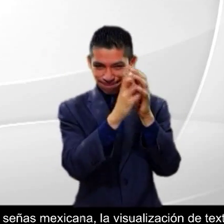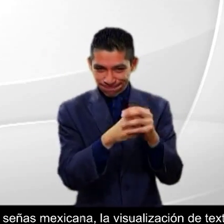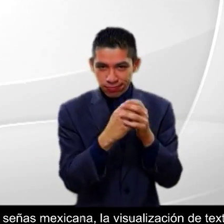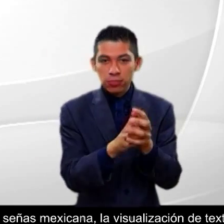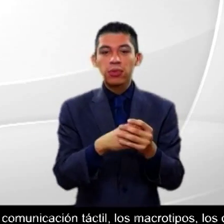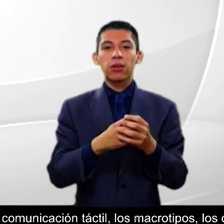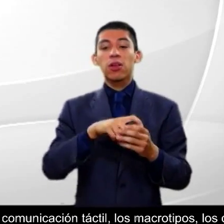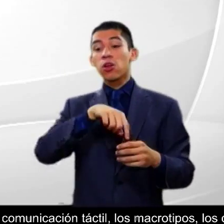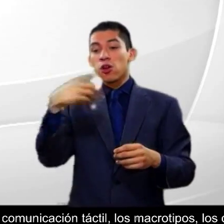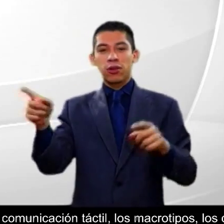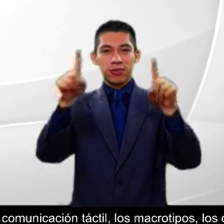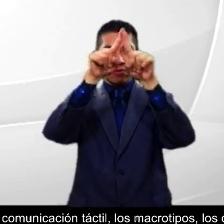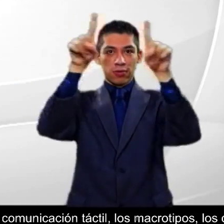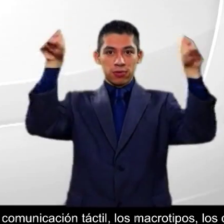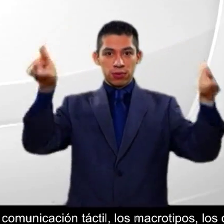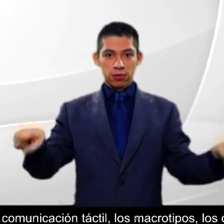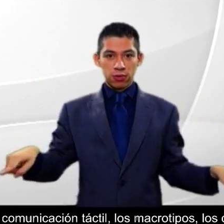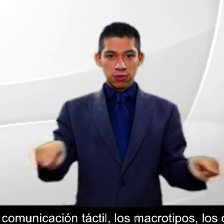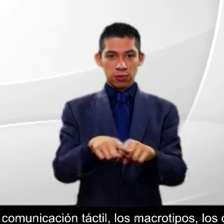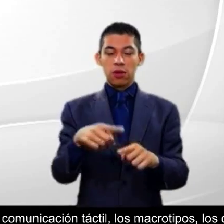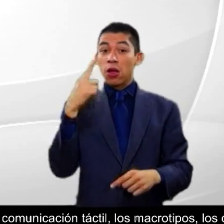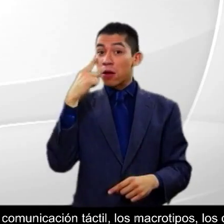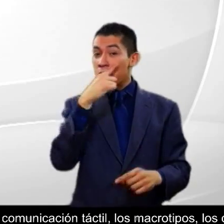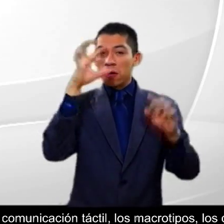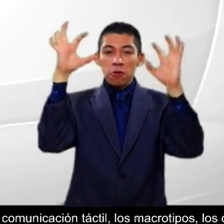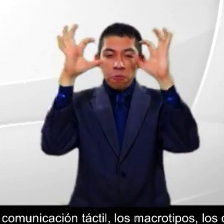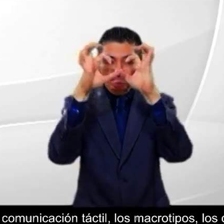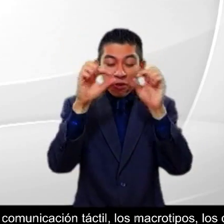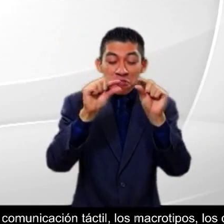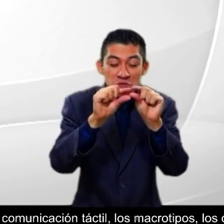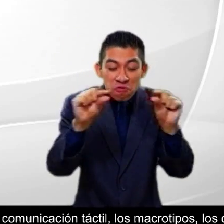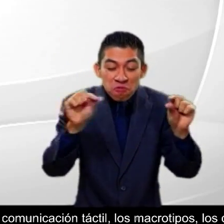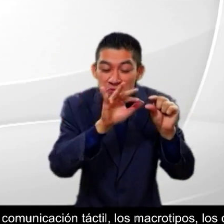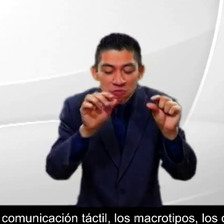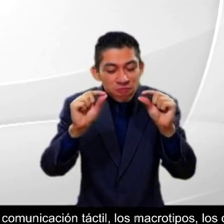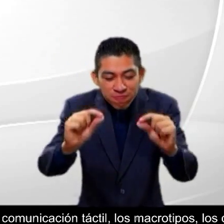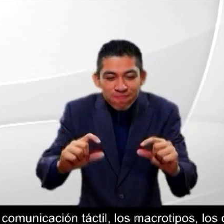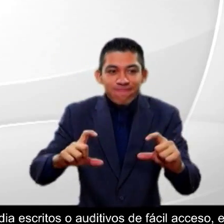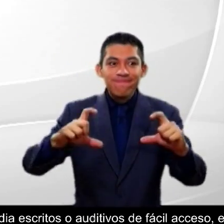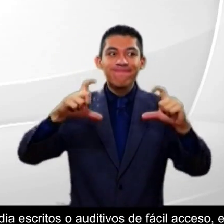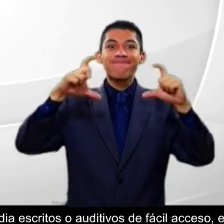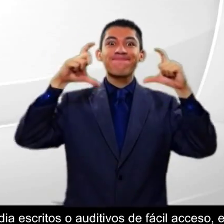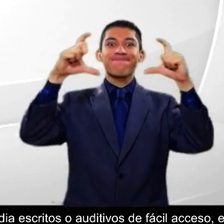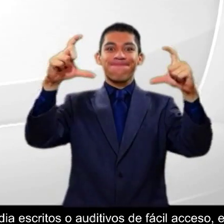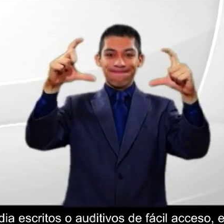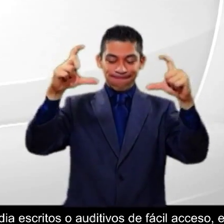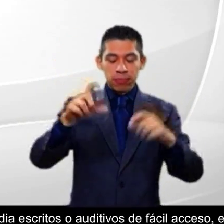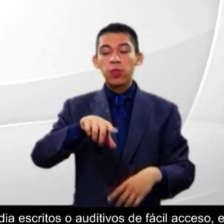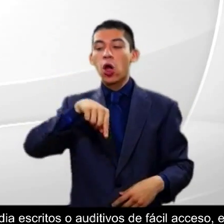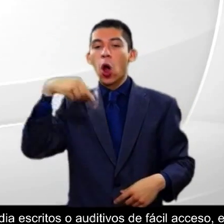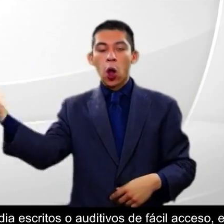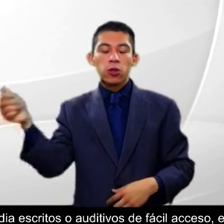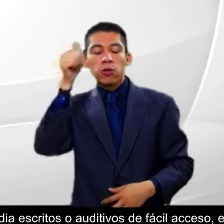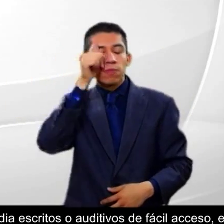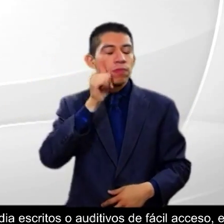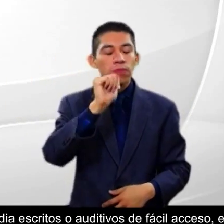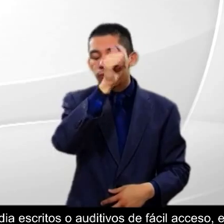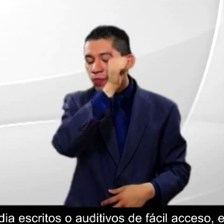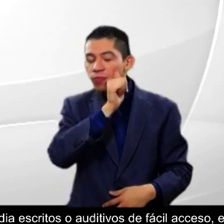textos, sistema braille, la comunicación táctil, los macrotipos Los dispositivos multimedia, escritos o auditivos de fácil